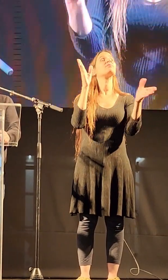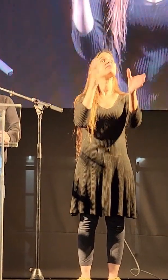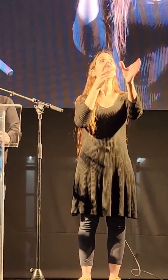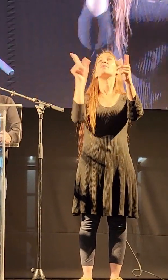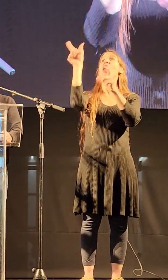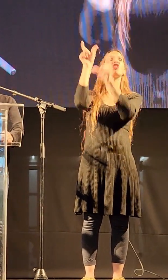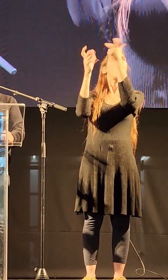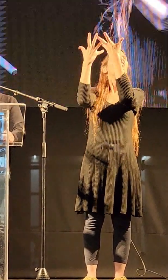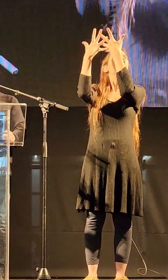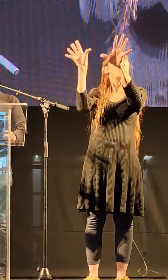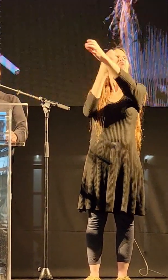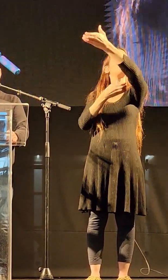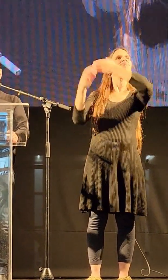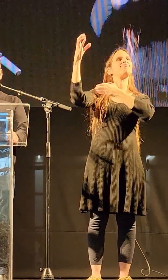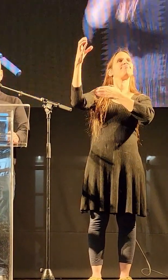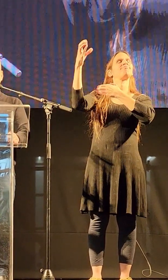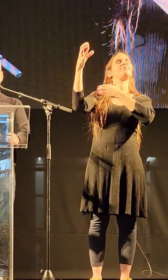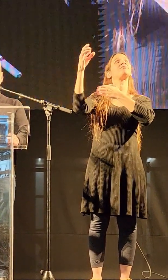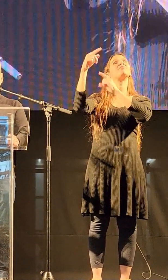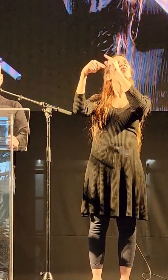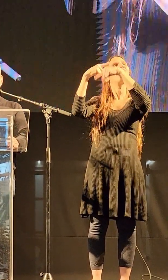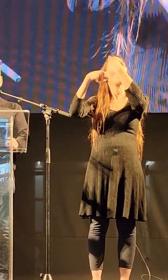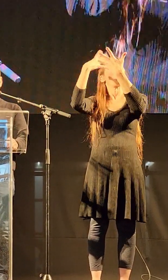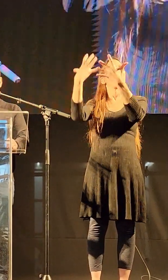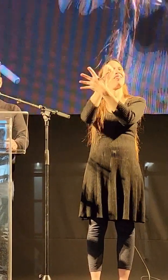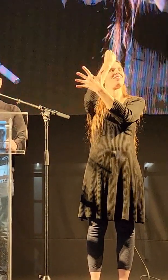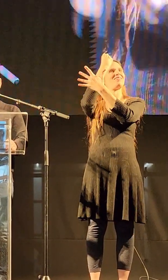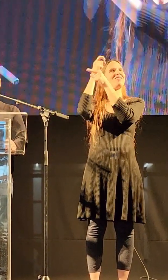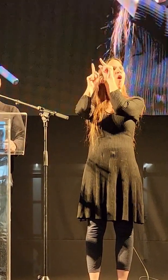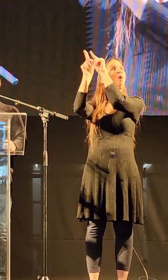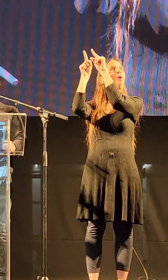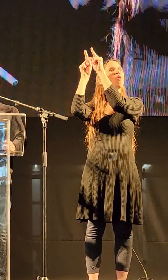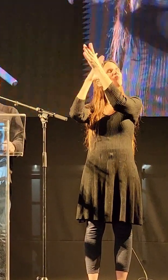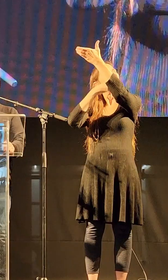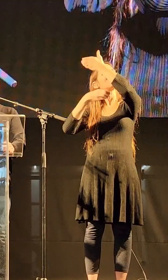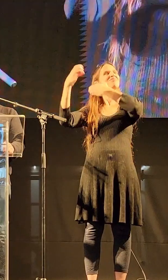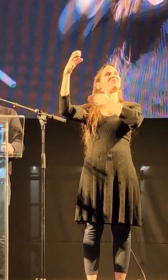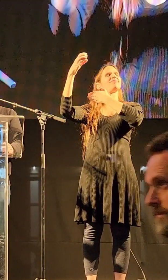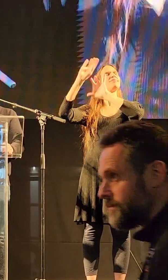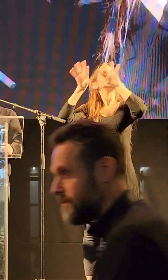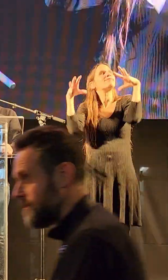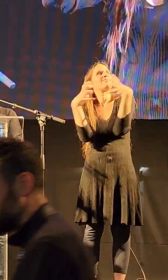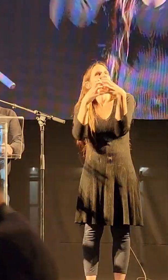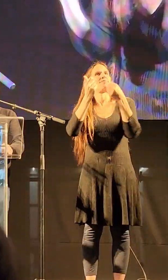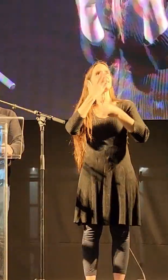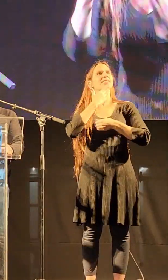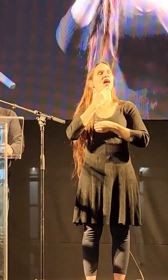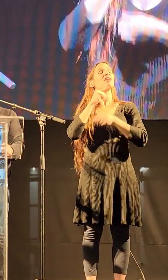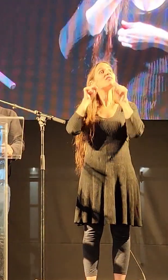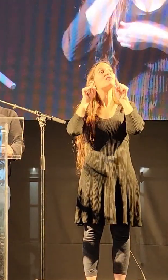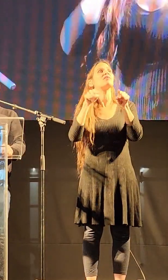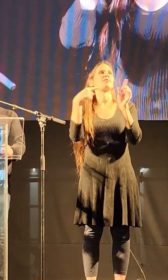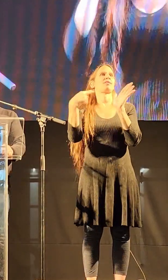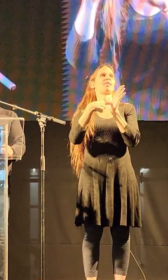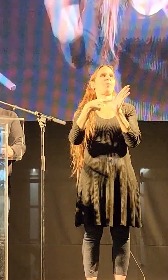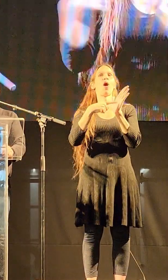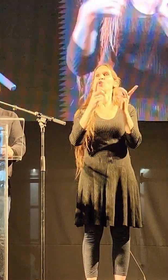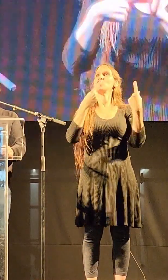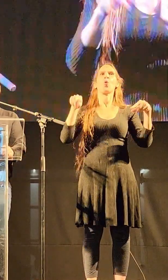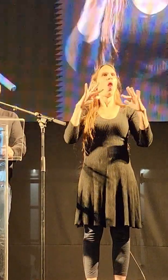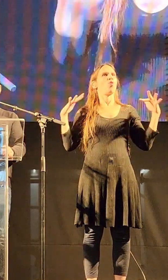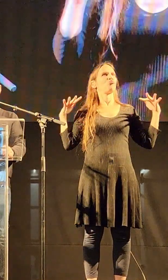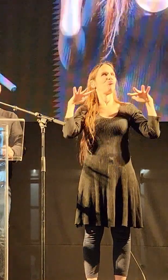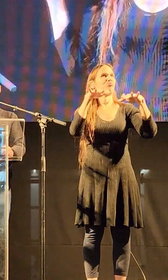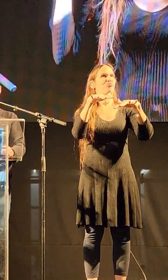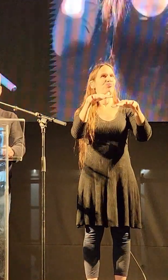החלפת אנשי הכישלון בדור הניצחון המלכד הישראלי היא הסיבה